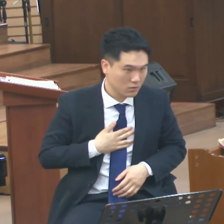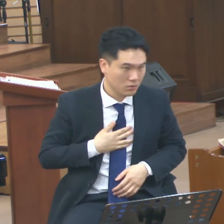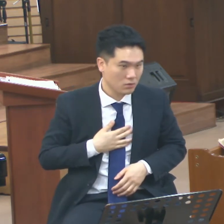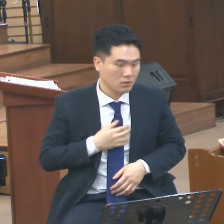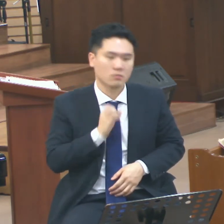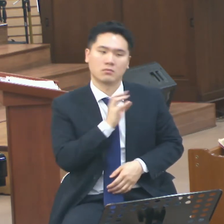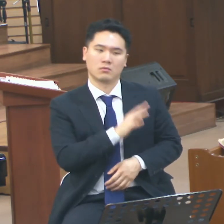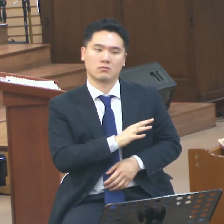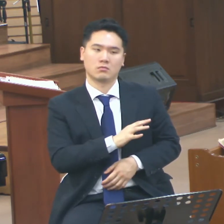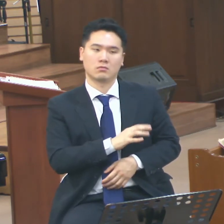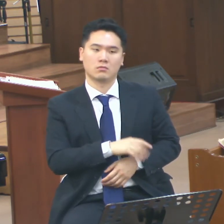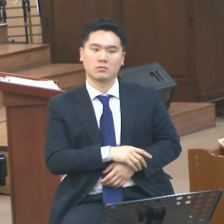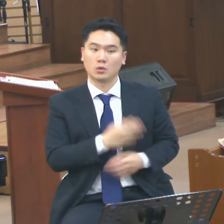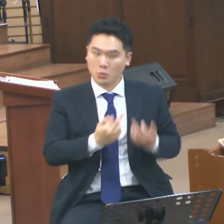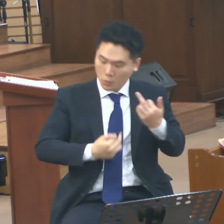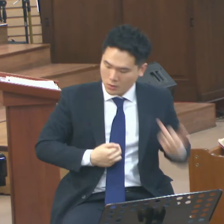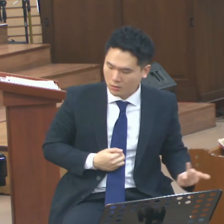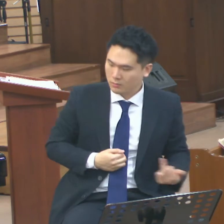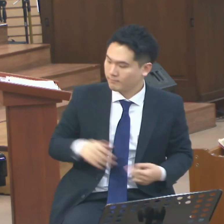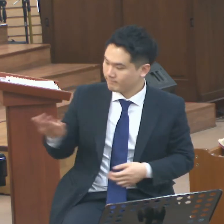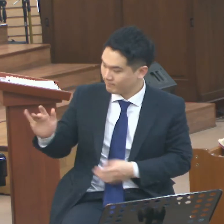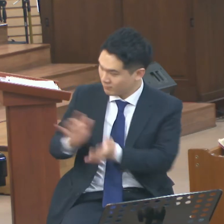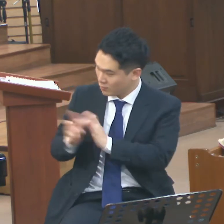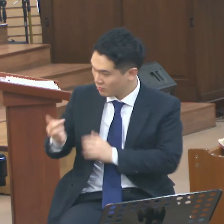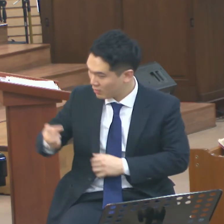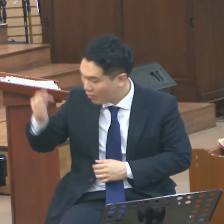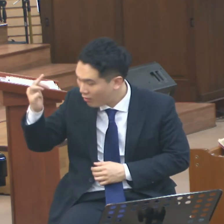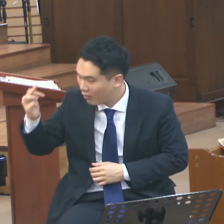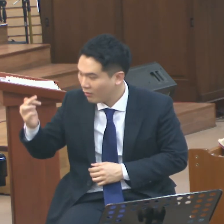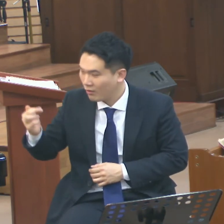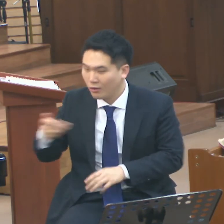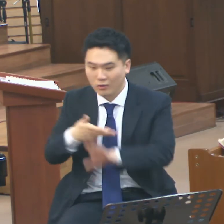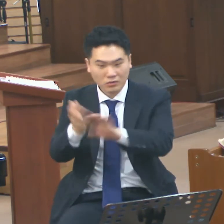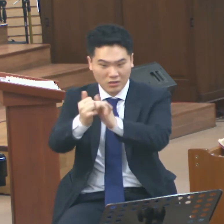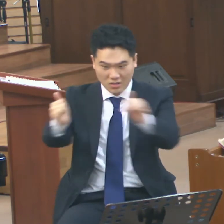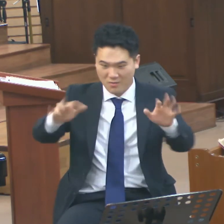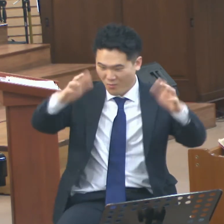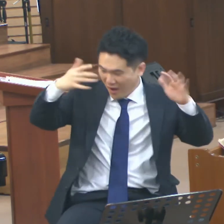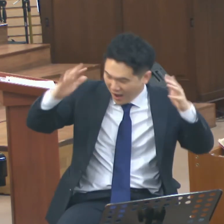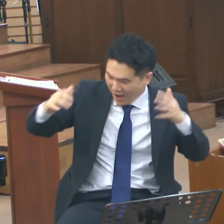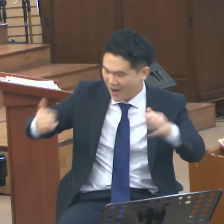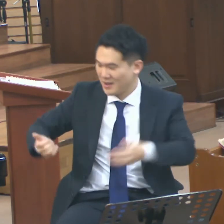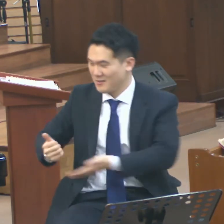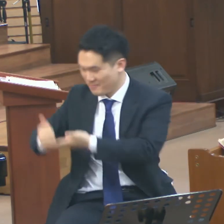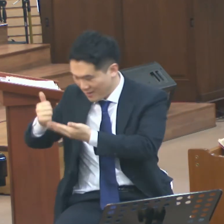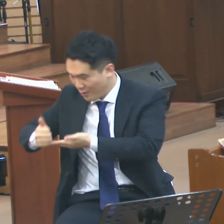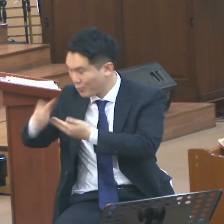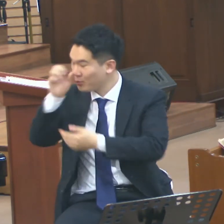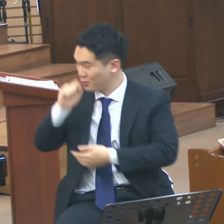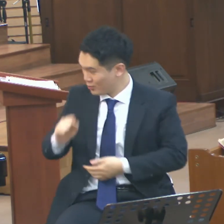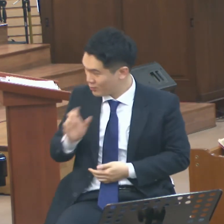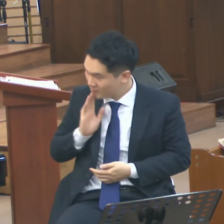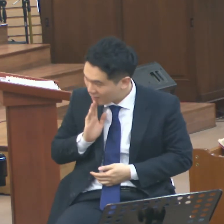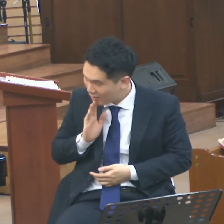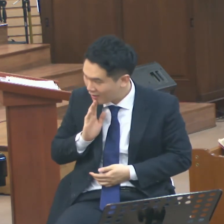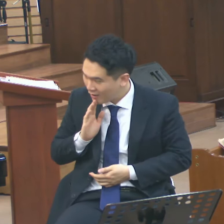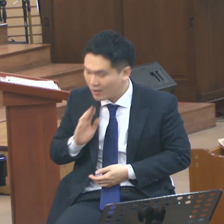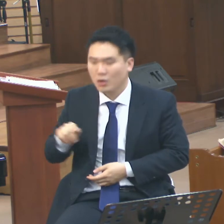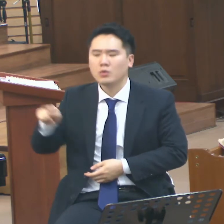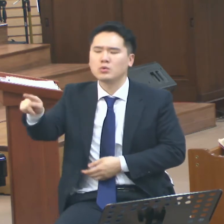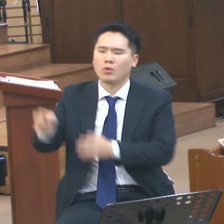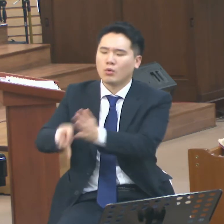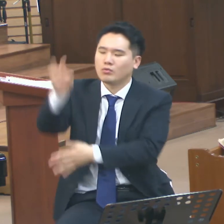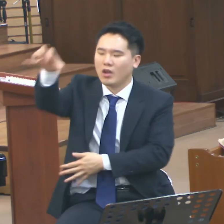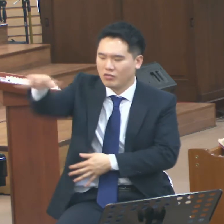거예요. 형은 사람들이 알아주는 거 좋아하잖아. 사람들 많은 데 가서 사람들 알아주는 출세를 하라고 이렇게 얘기를